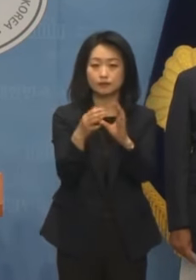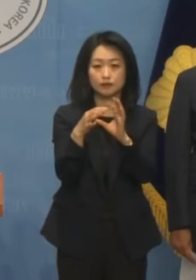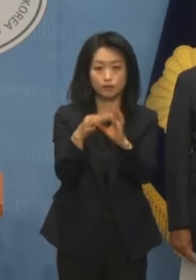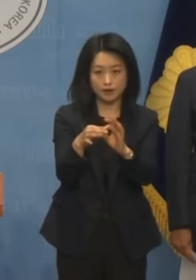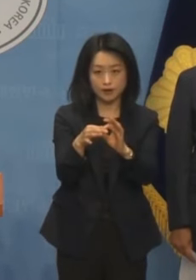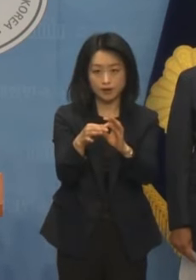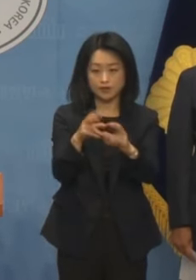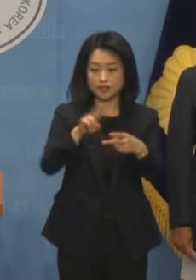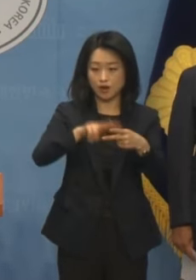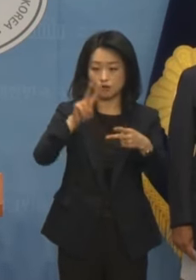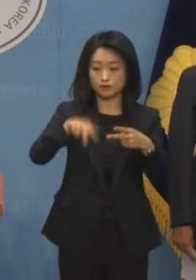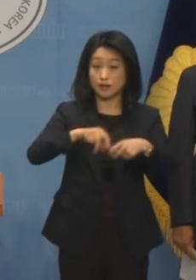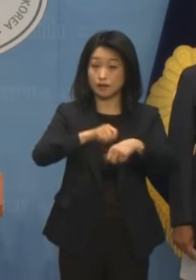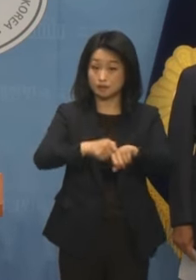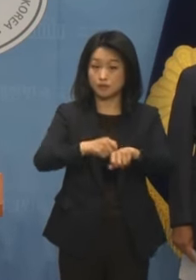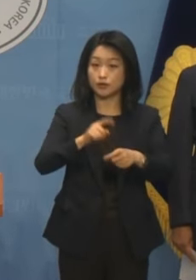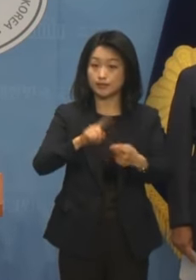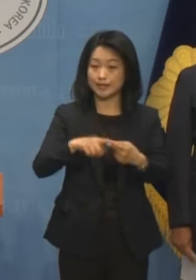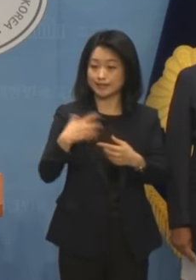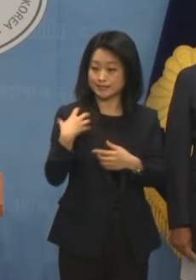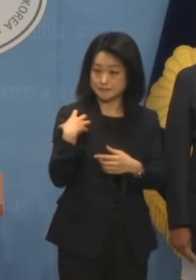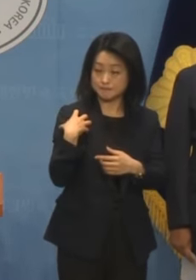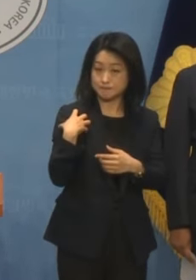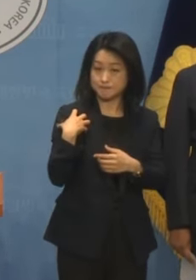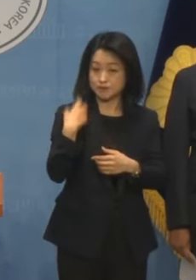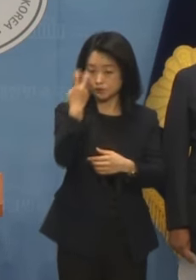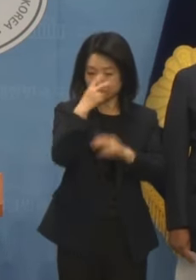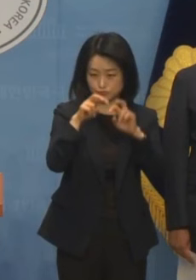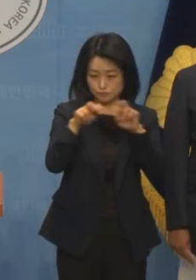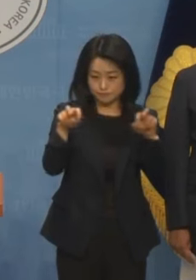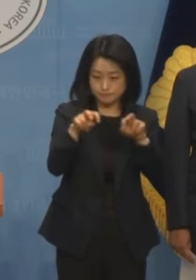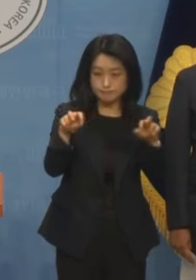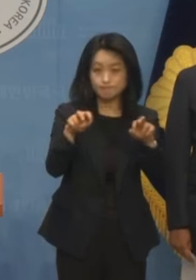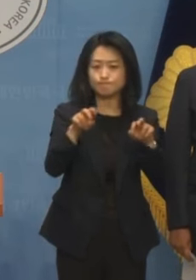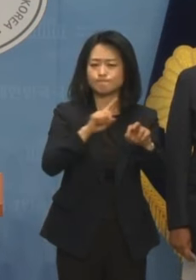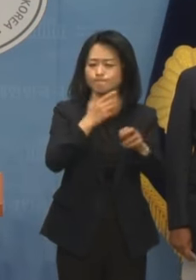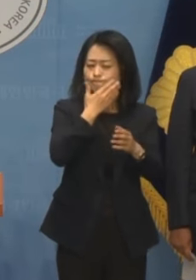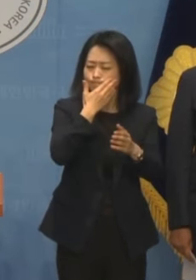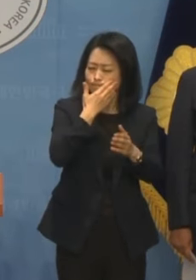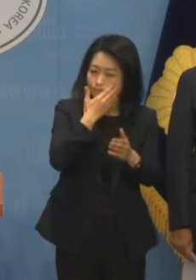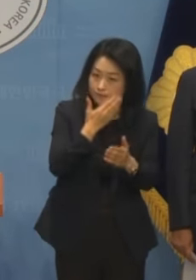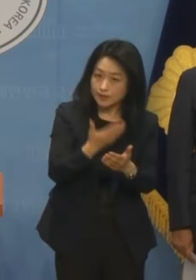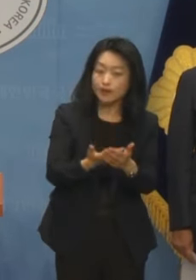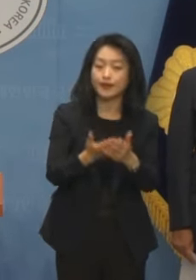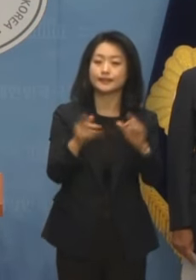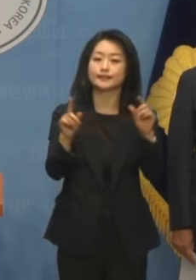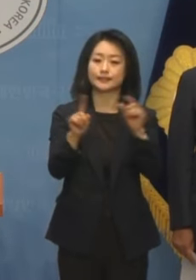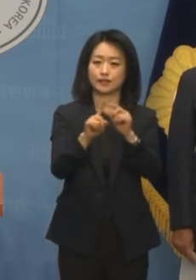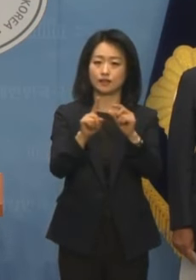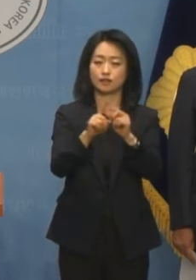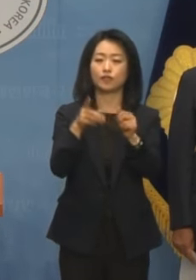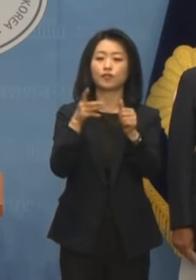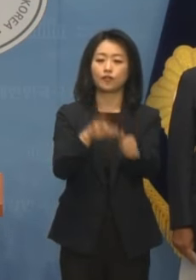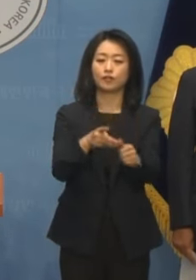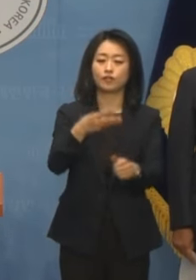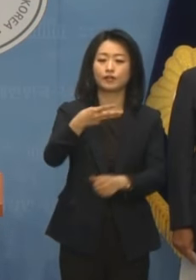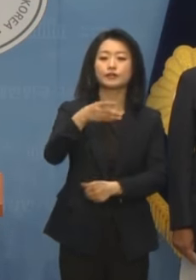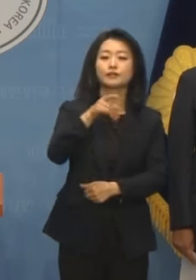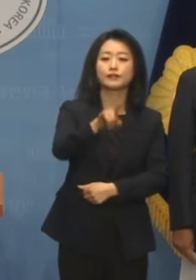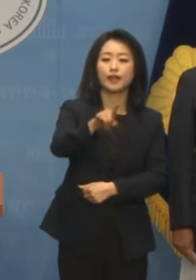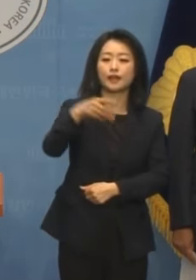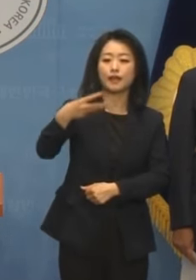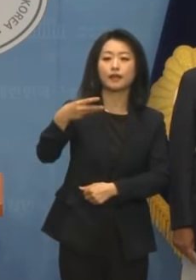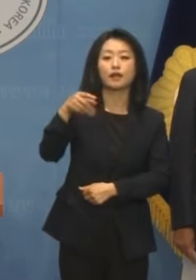관계자들의 형사 처벌에 대한 책임과 진상을 규명하는 데 매우 중요한 잣대가 될 수 있기